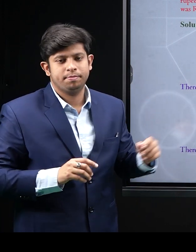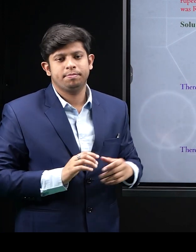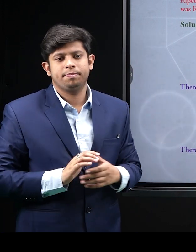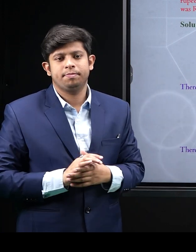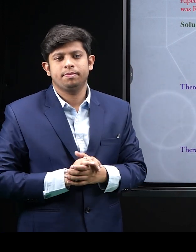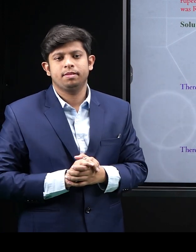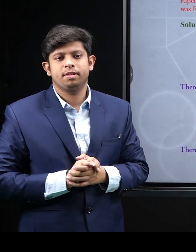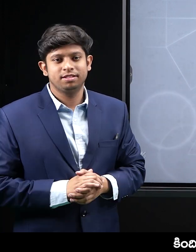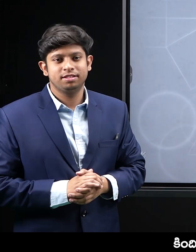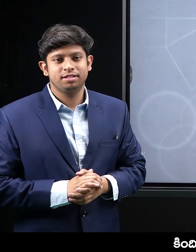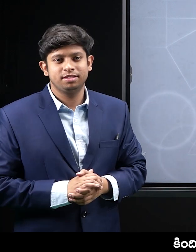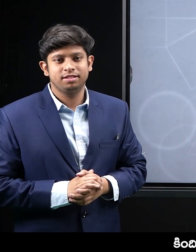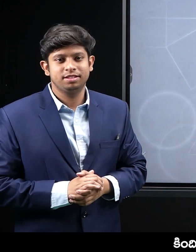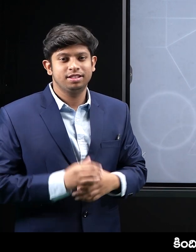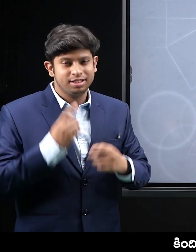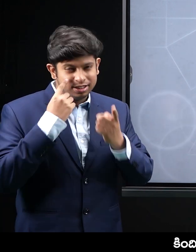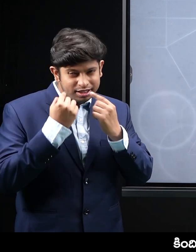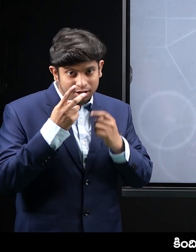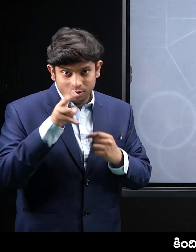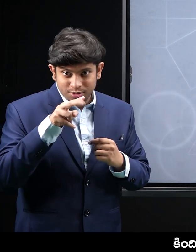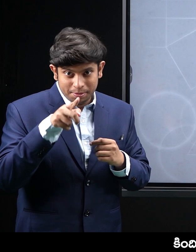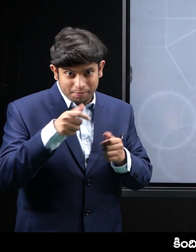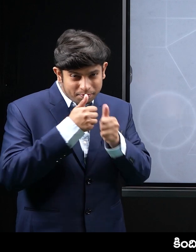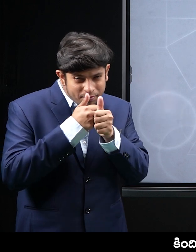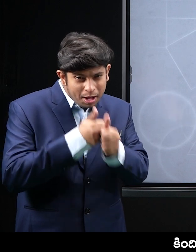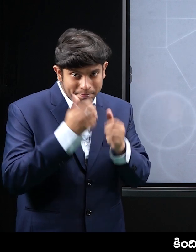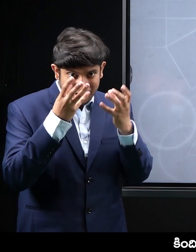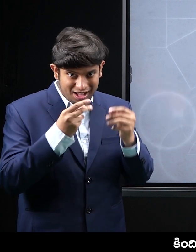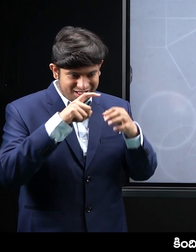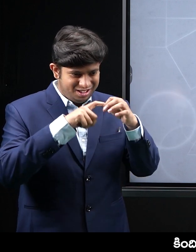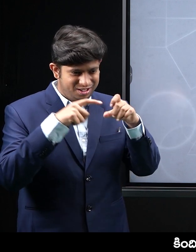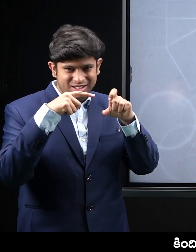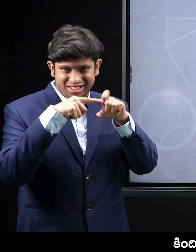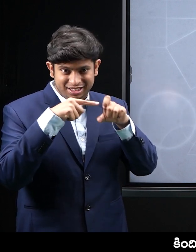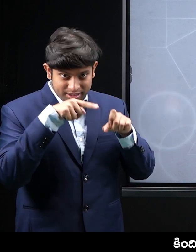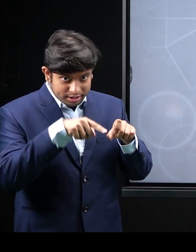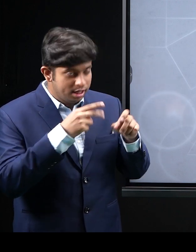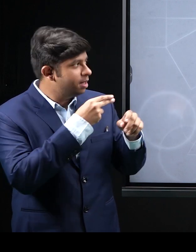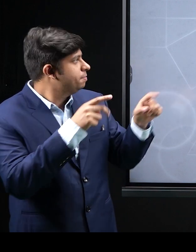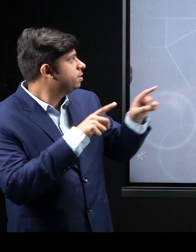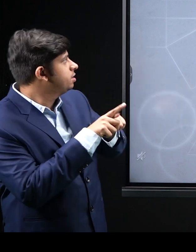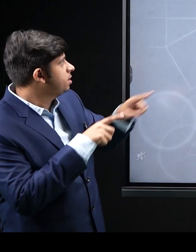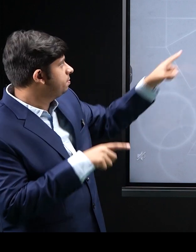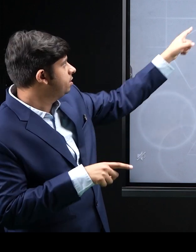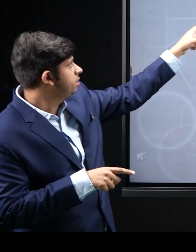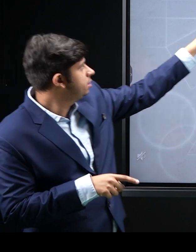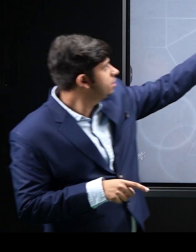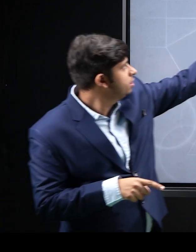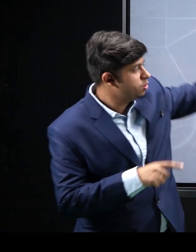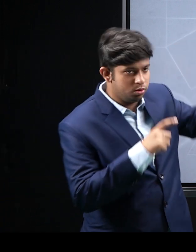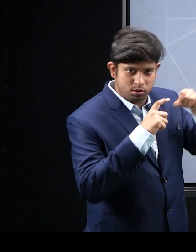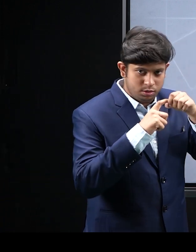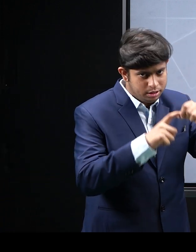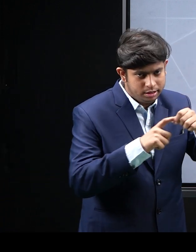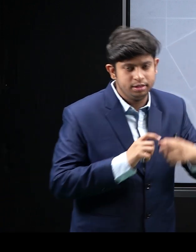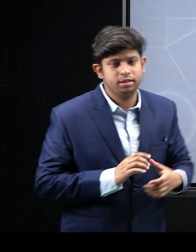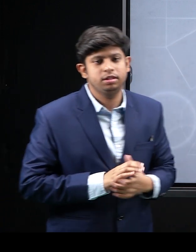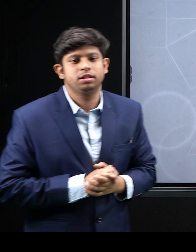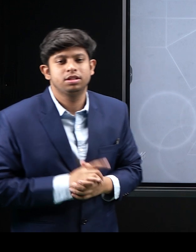ఉదాహరణ చూద్దాం. క్రిందివి వర్గ సమీకరణాలు కాదా అని తనిఖీ చేయండి. x మైనస్ 3 హోల్ స్క్వేర్ ప్లస్ 3